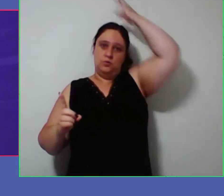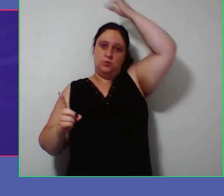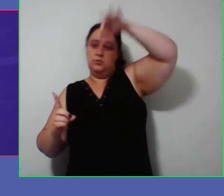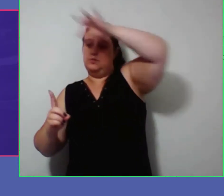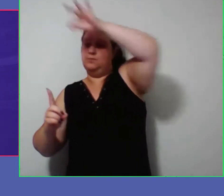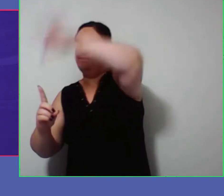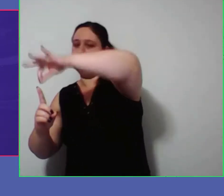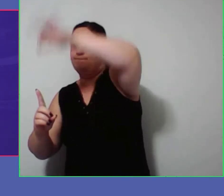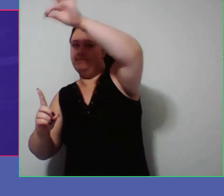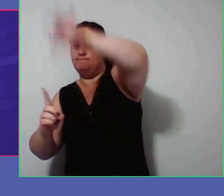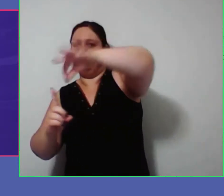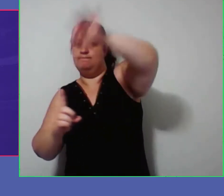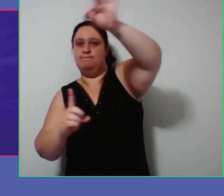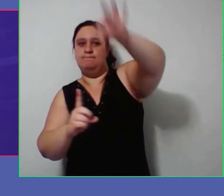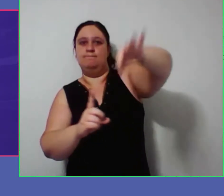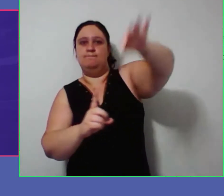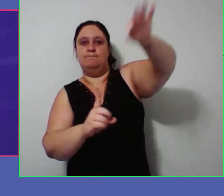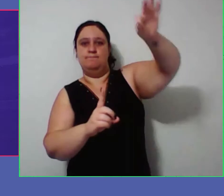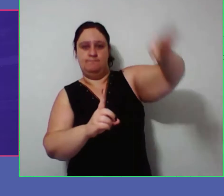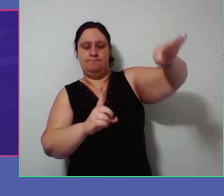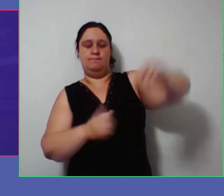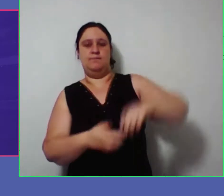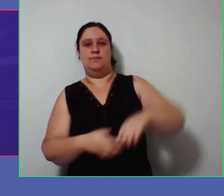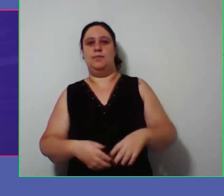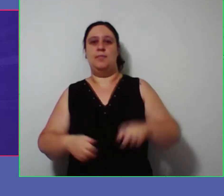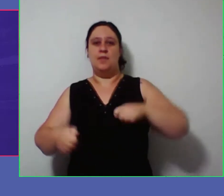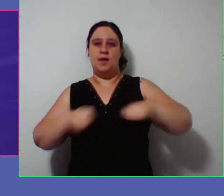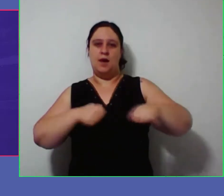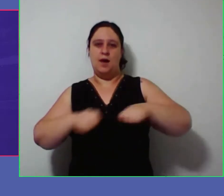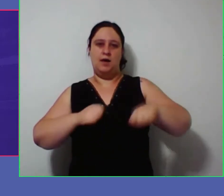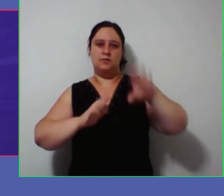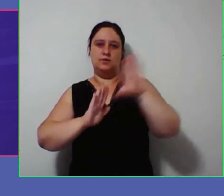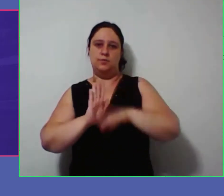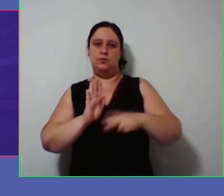Atos 2, a partir do versículo 1,